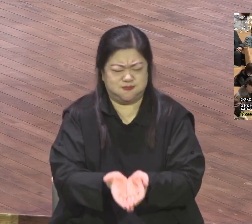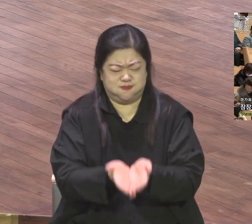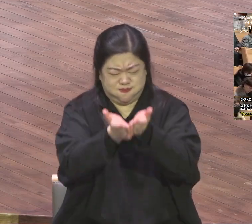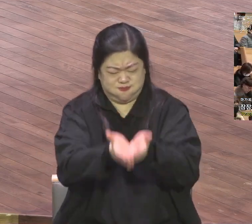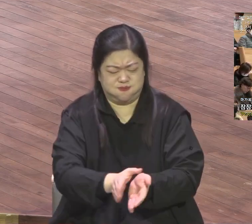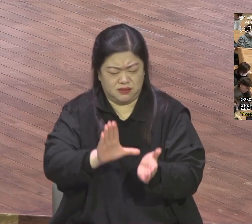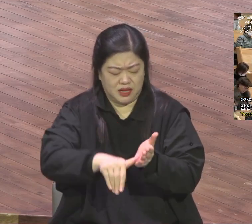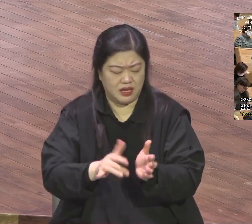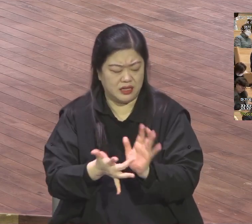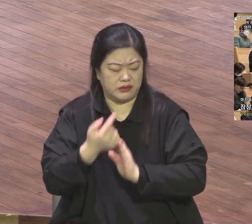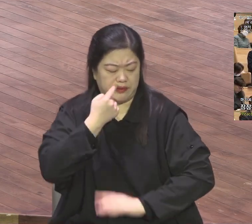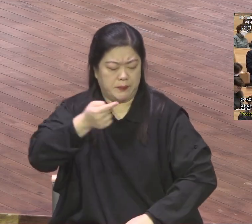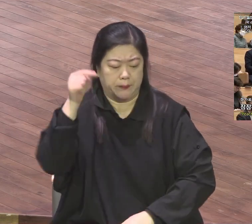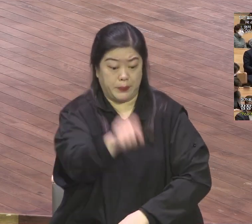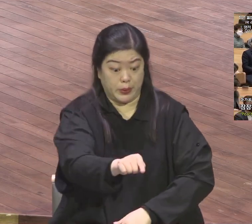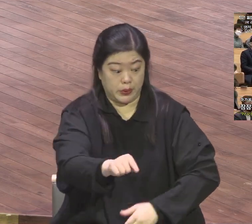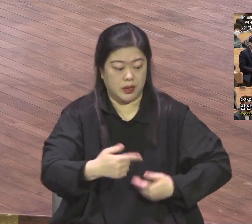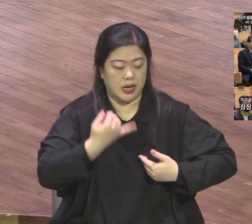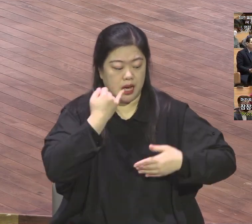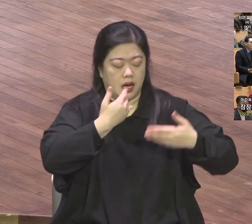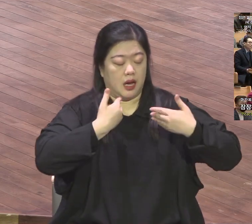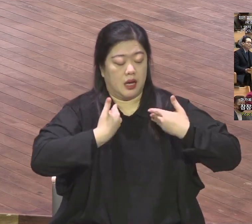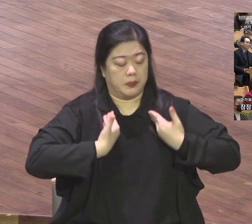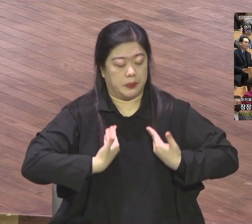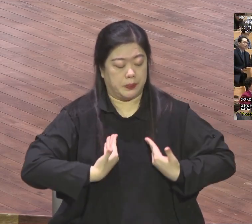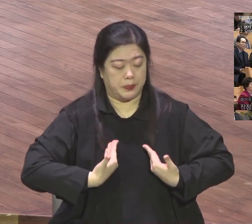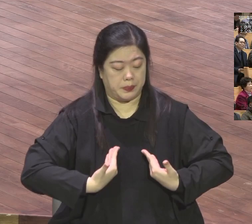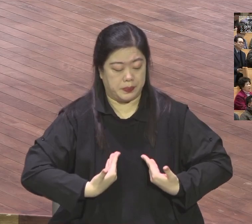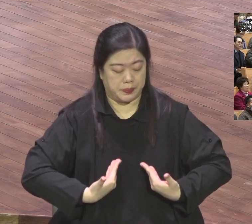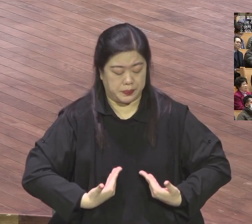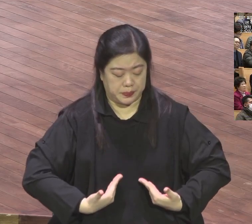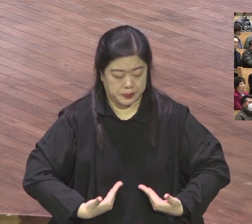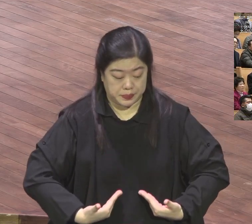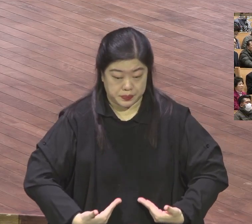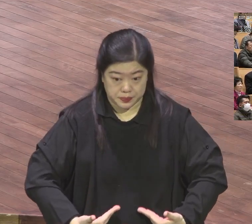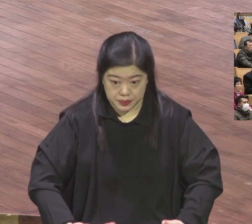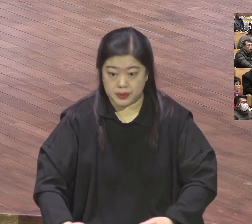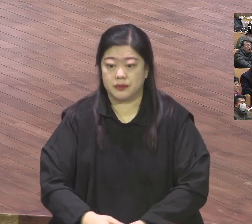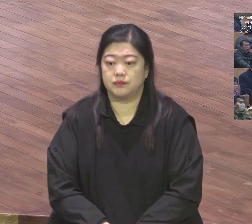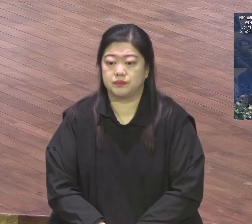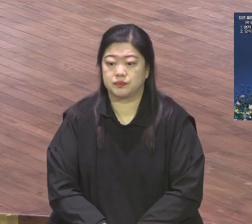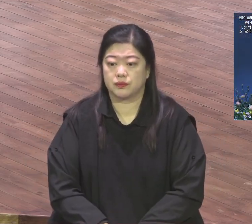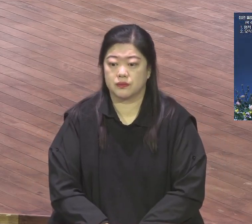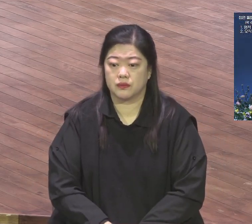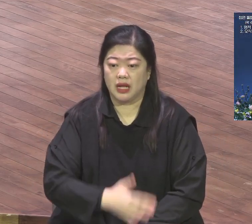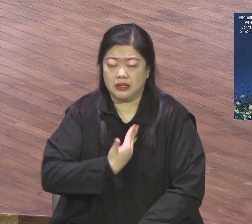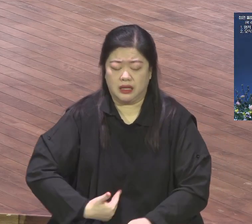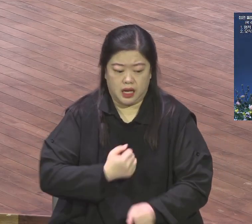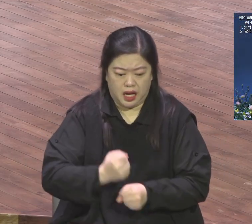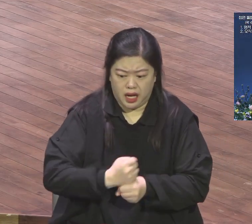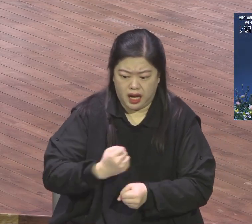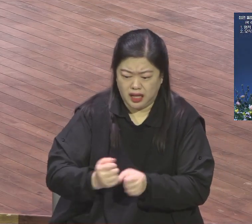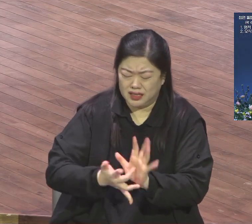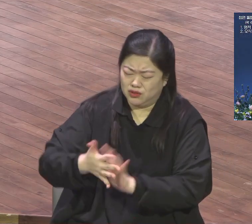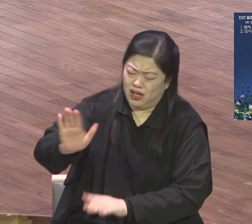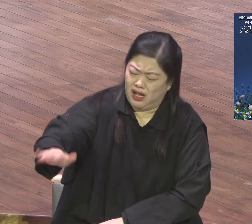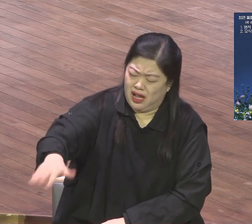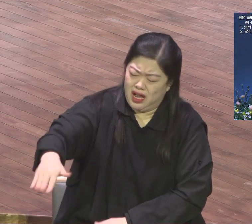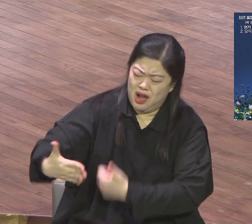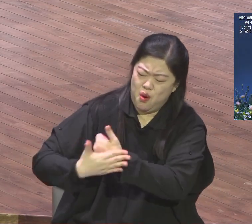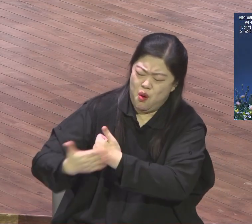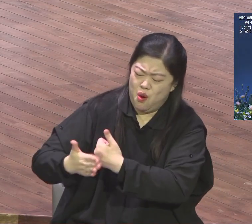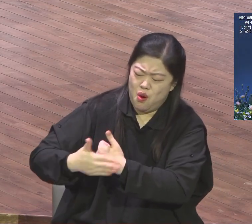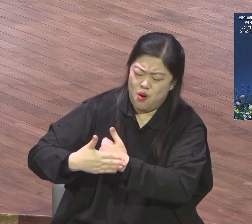바람이 그치고 아주 잔잔하여 지더라. 제사들의 다급한 외침에 예수님께서 깨어서